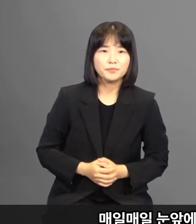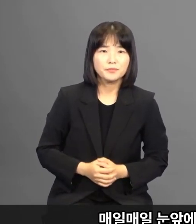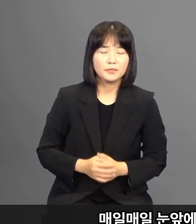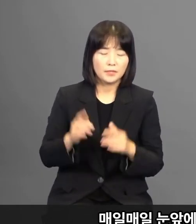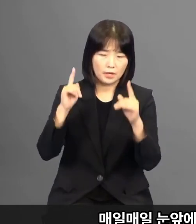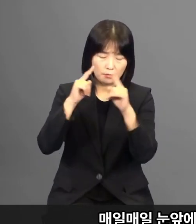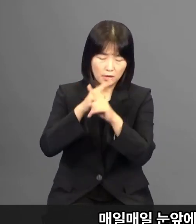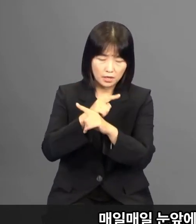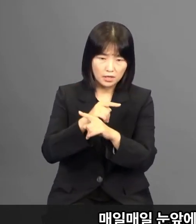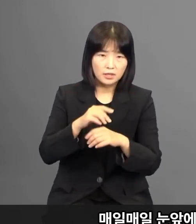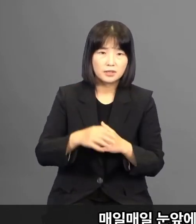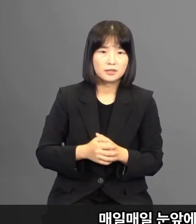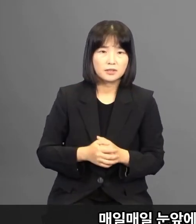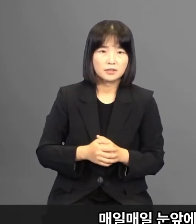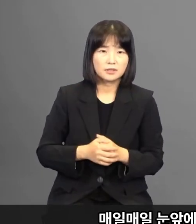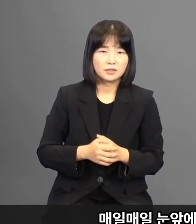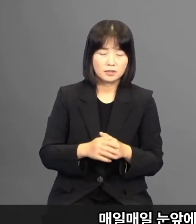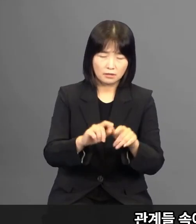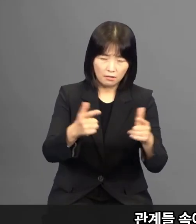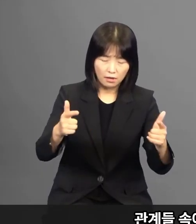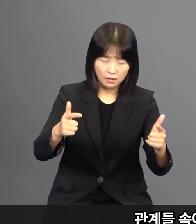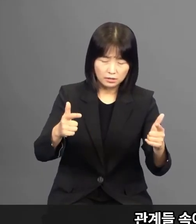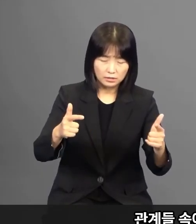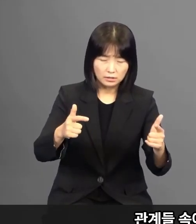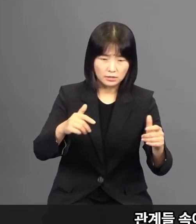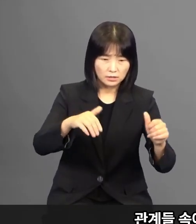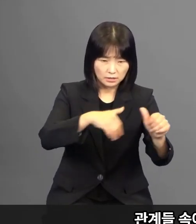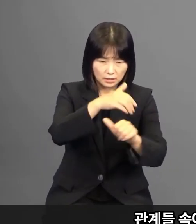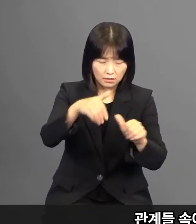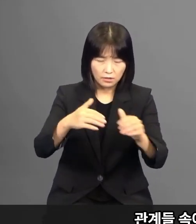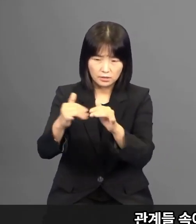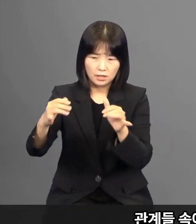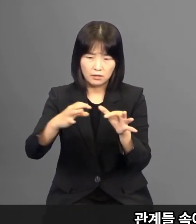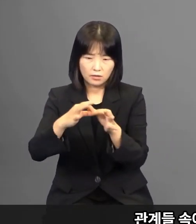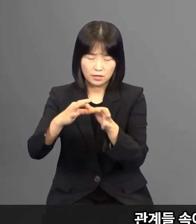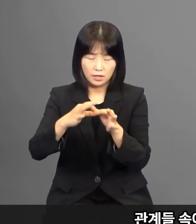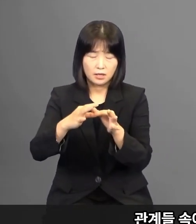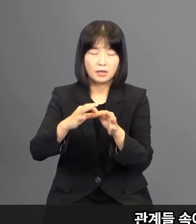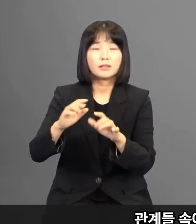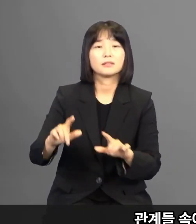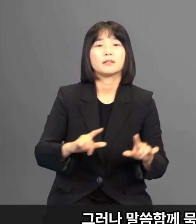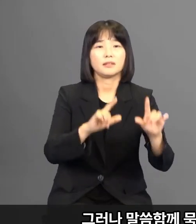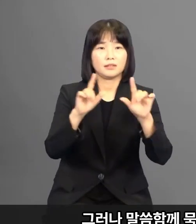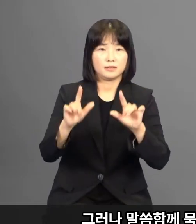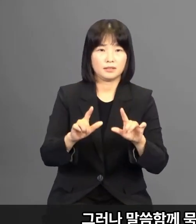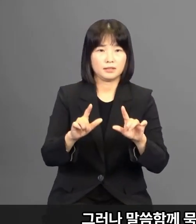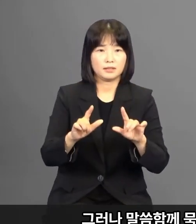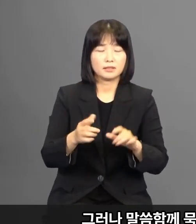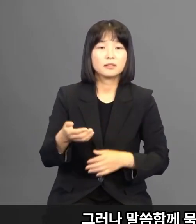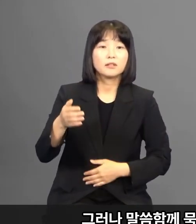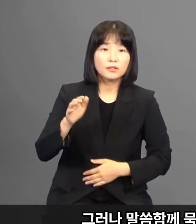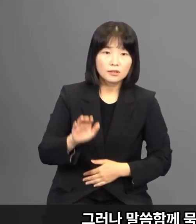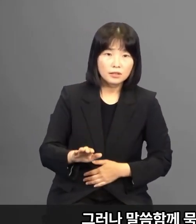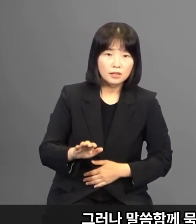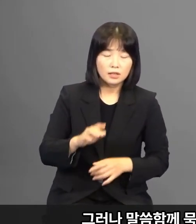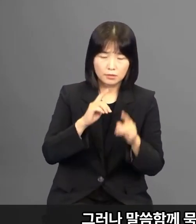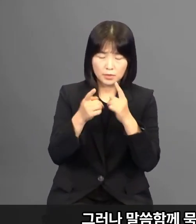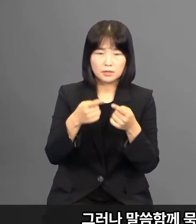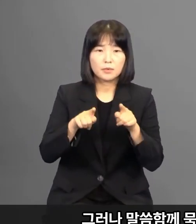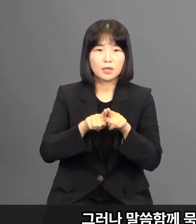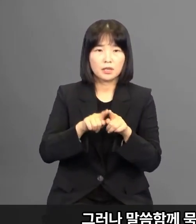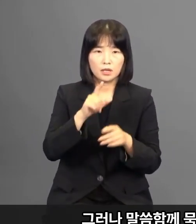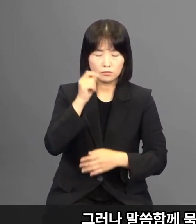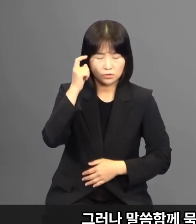매일매일 눈앞에서 벌어지는 다양한 상황들과 관계들 속에서 살아가고 있습니다. 그러나 말씀 함께